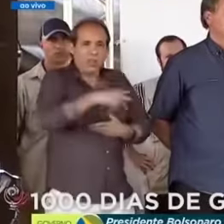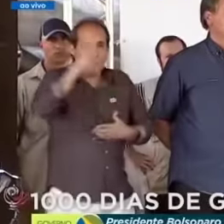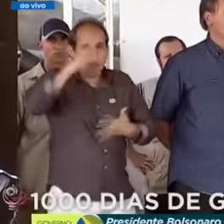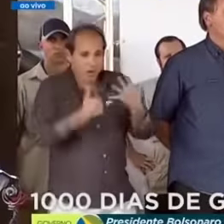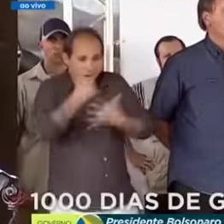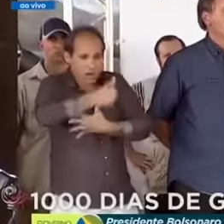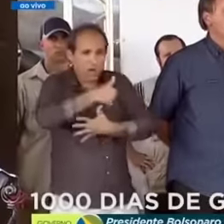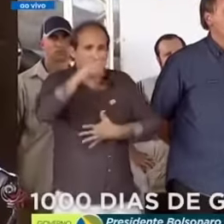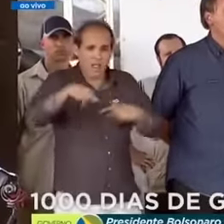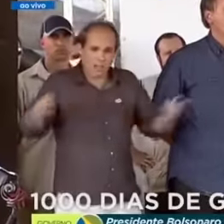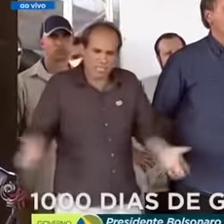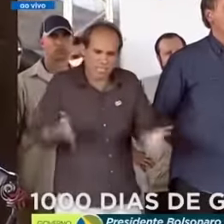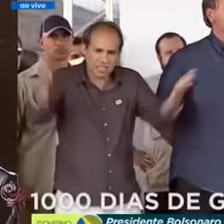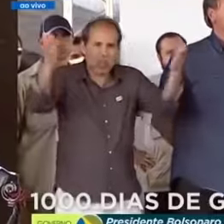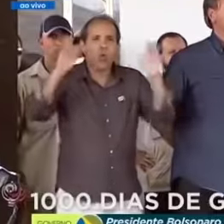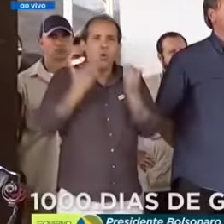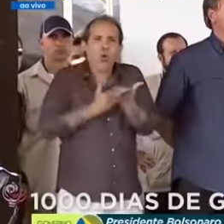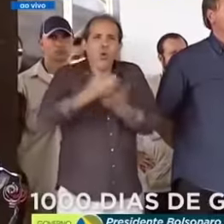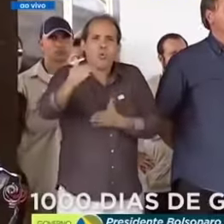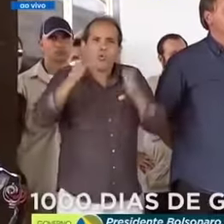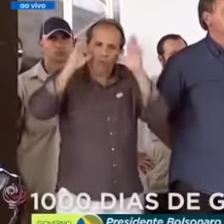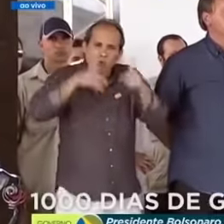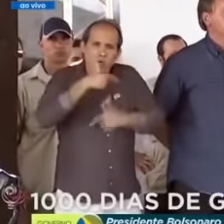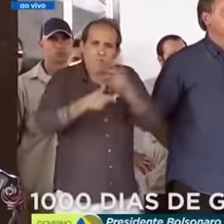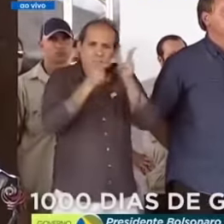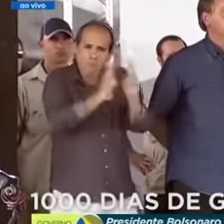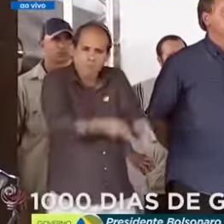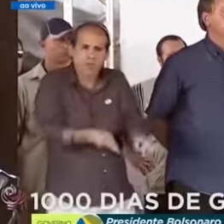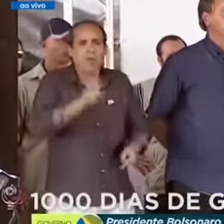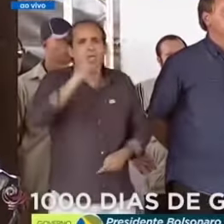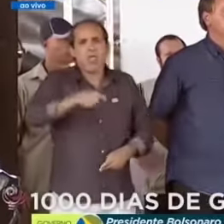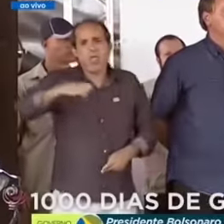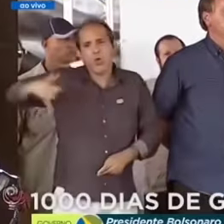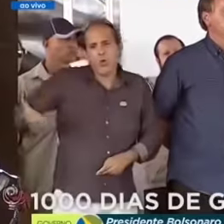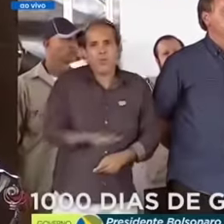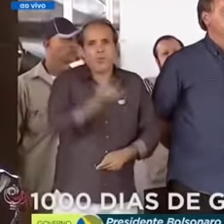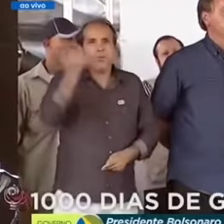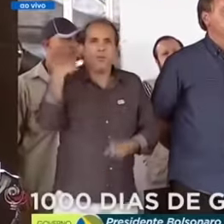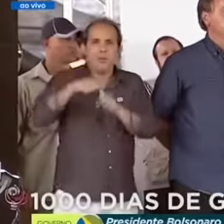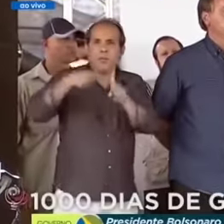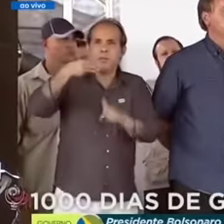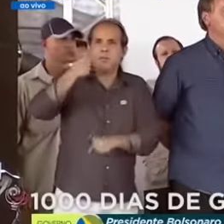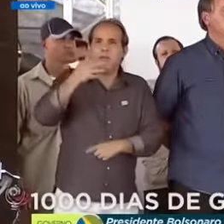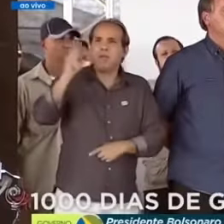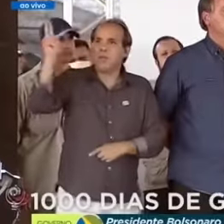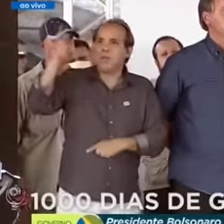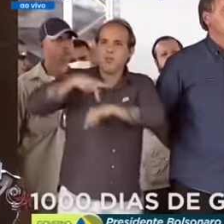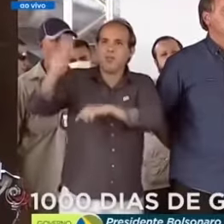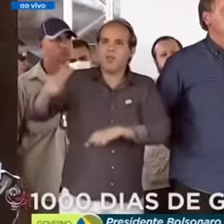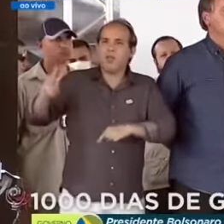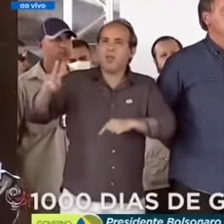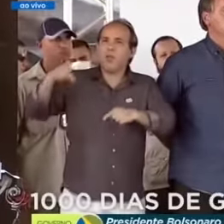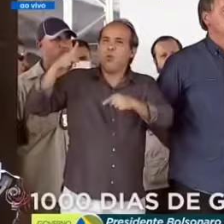que foi o Leão, nós começamos a trabalhar. E foi muito oportuno, presidente. Em março, a Venezuela